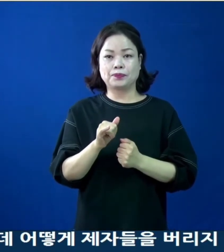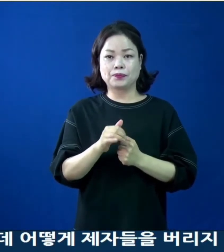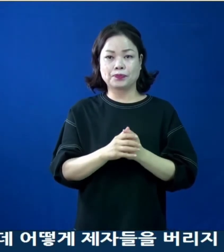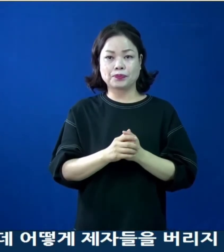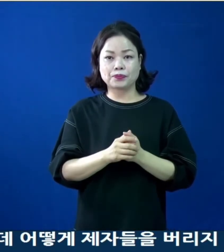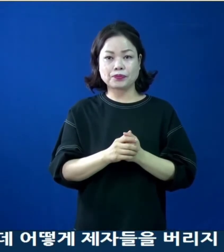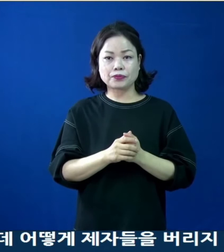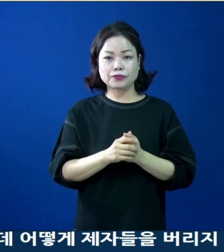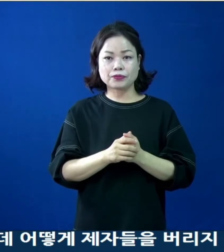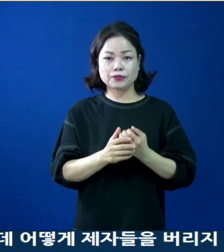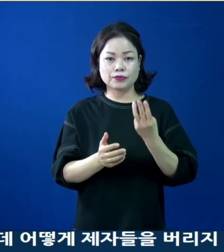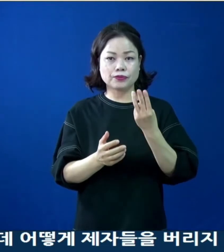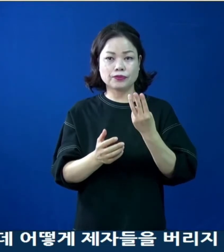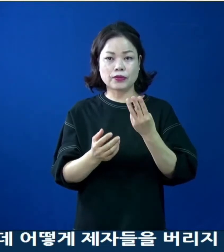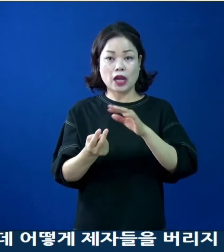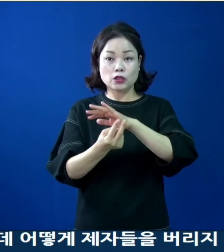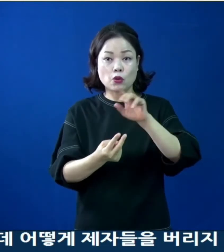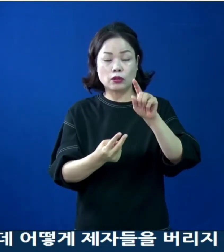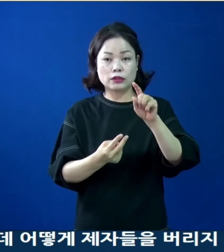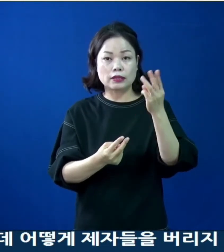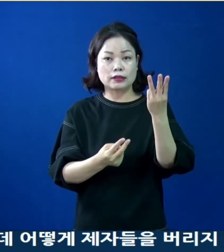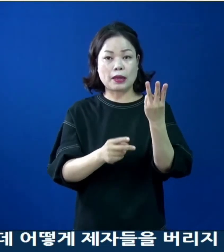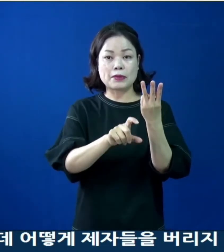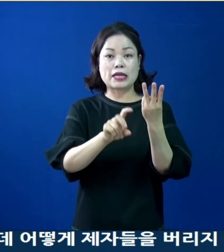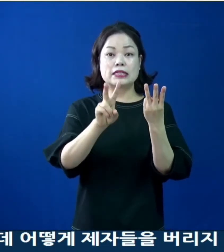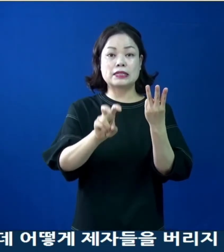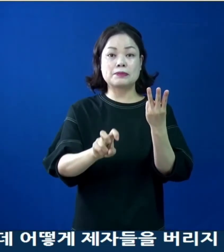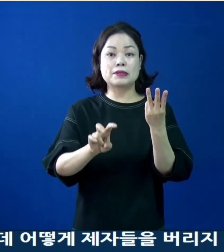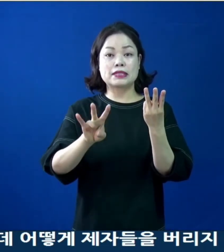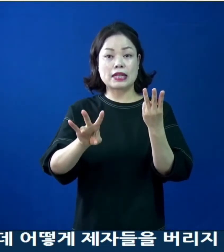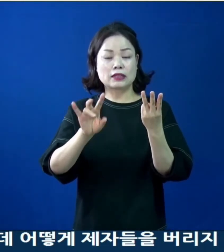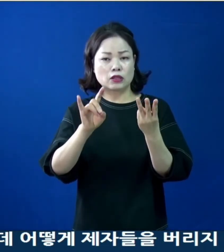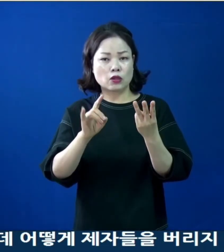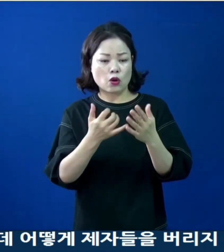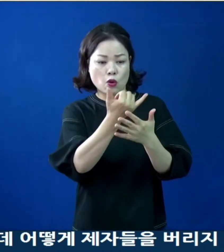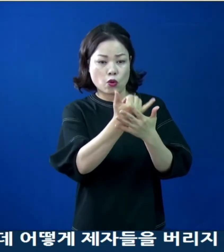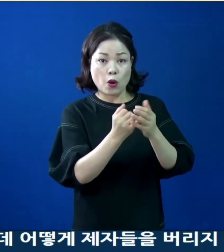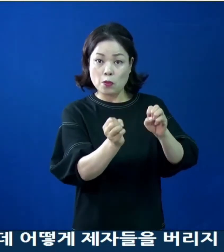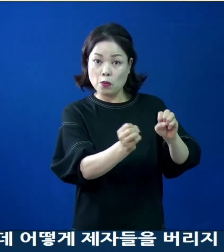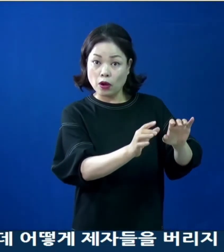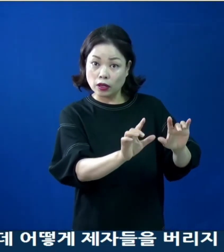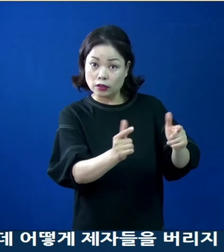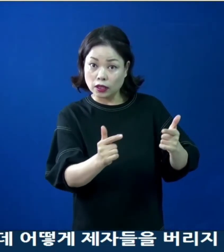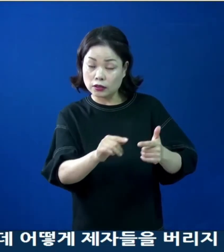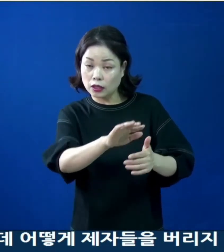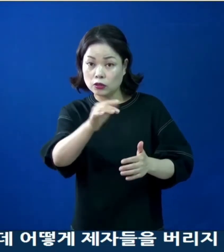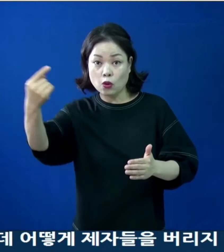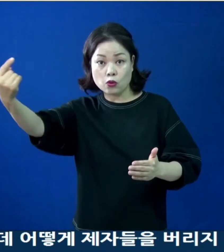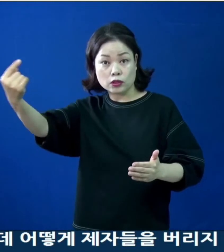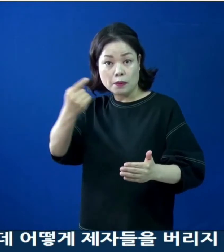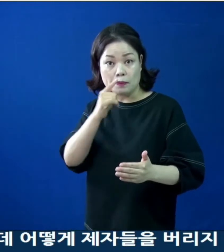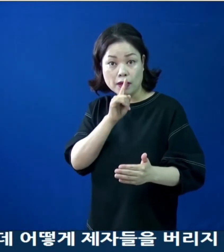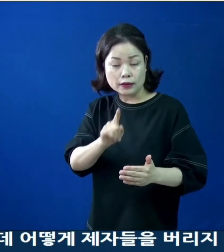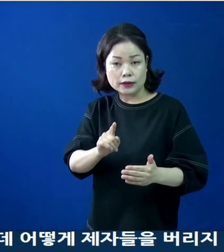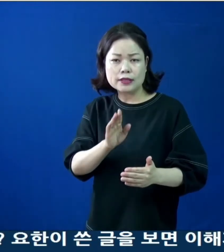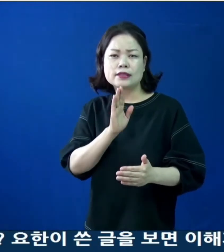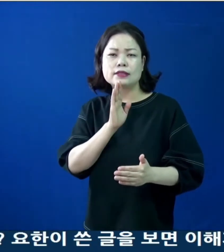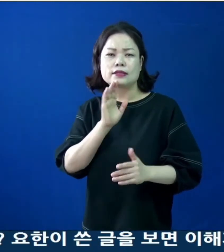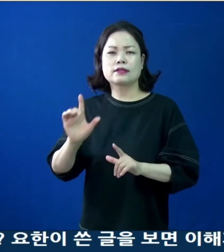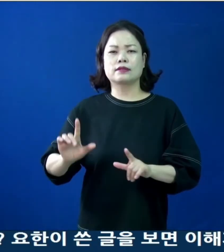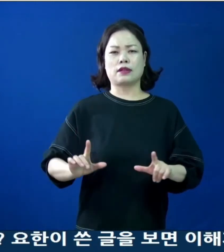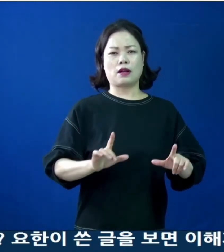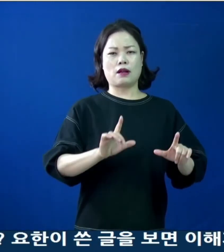391쪽에 요한일서 3장 24절의 말씀을 보면 고아와 같이 버려두지 않고 너에게 오리라는 말씀을 실제